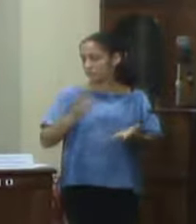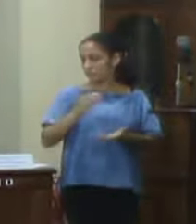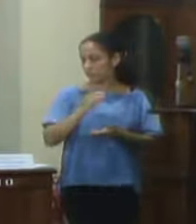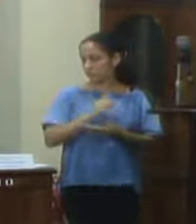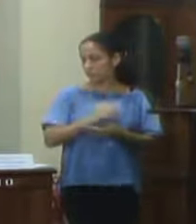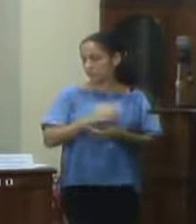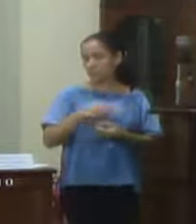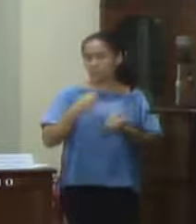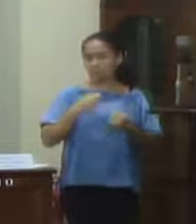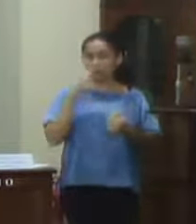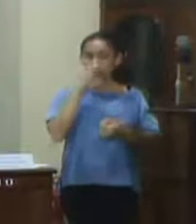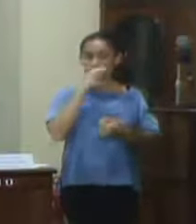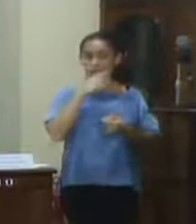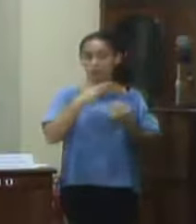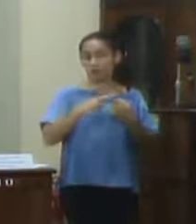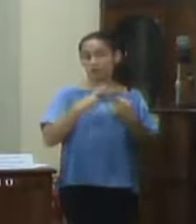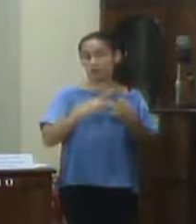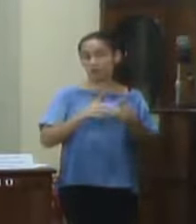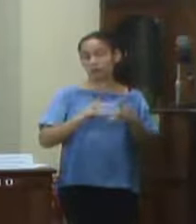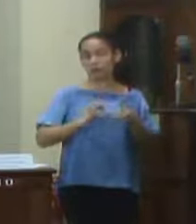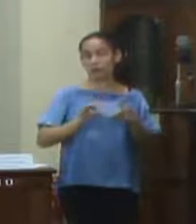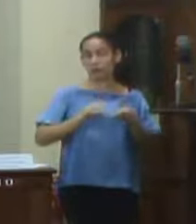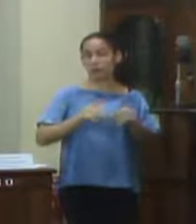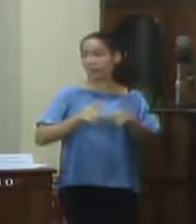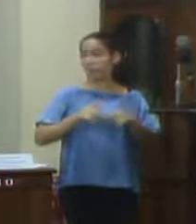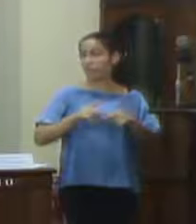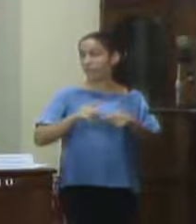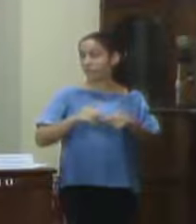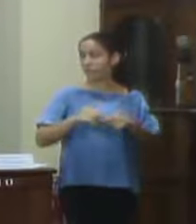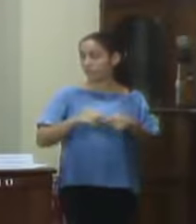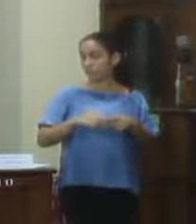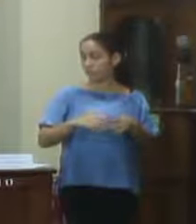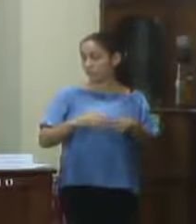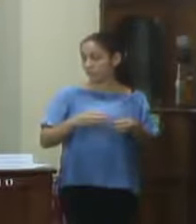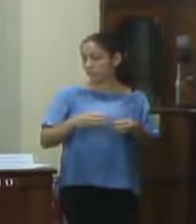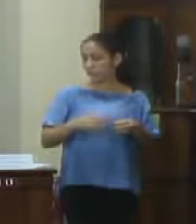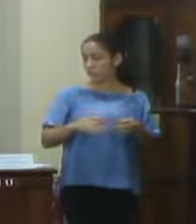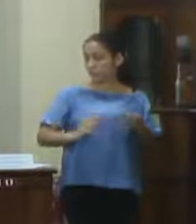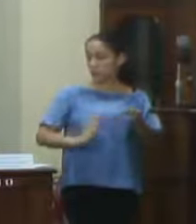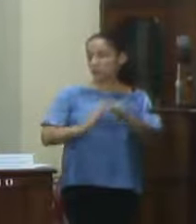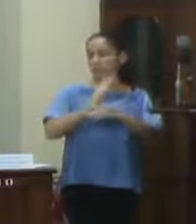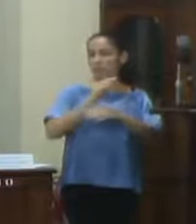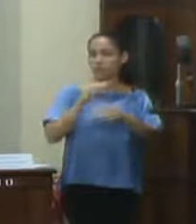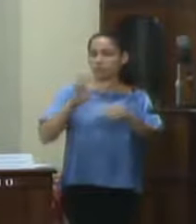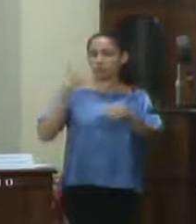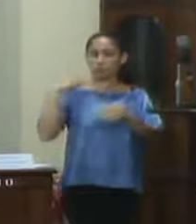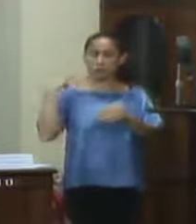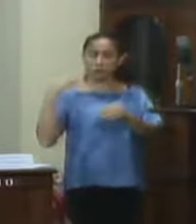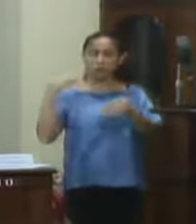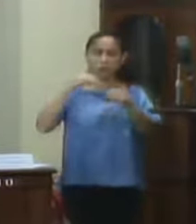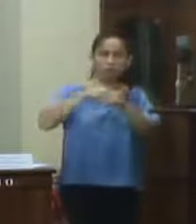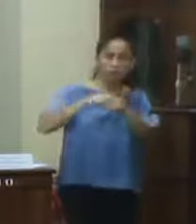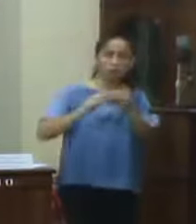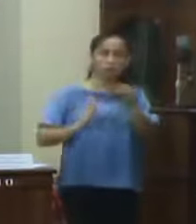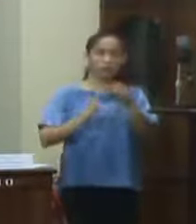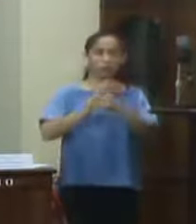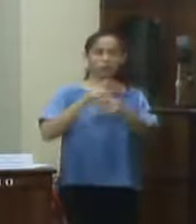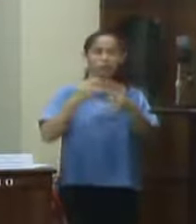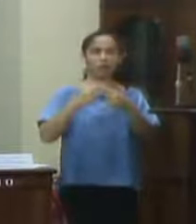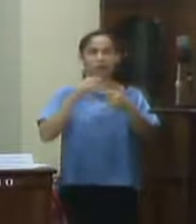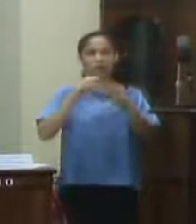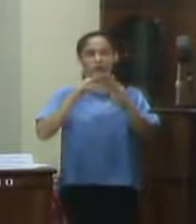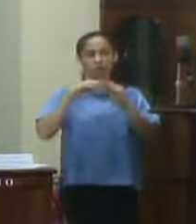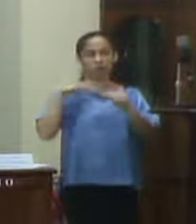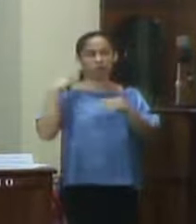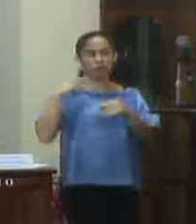relevante interesse público, certo estamos que o projeto, em epígrafe, quando aprovado, demonstrará compromisso dessa Casa Legislativa